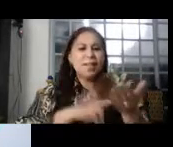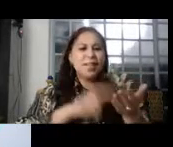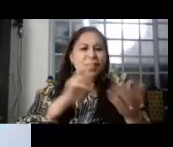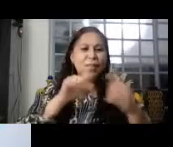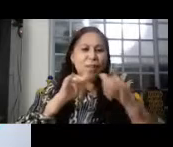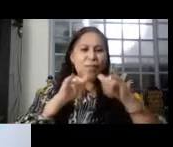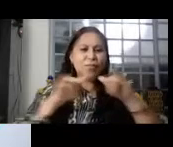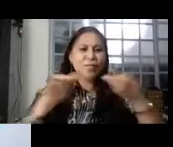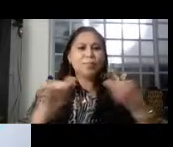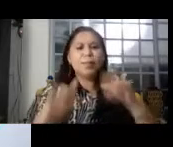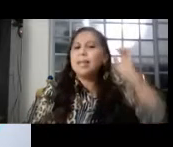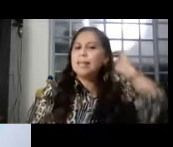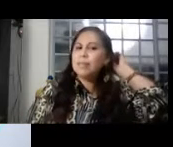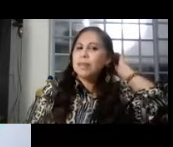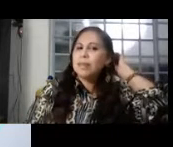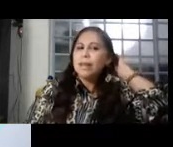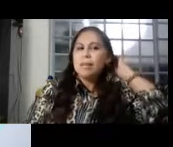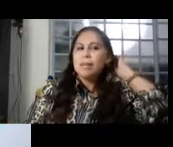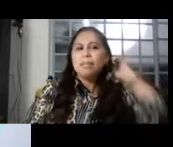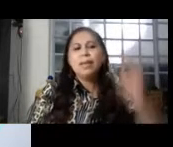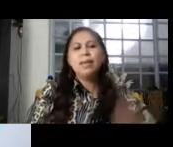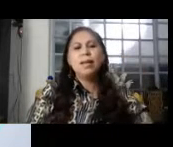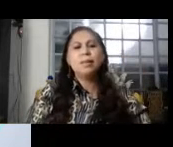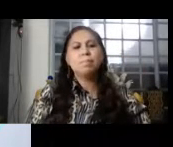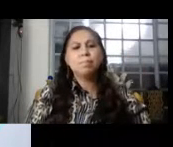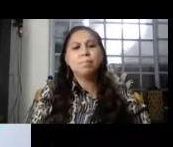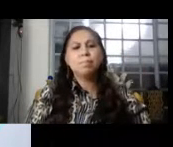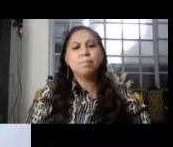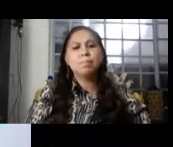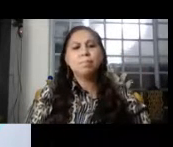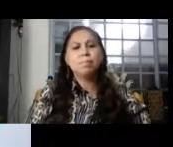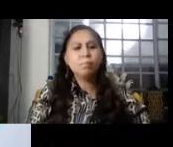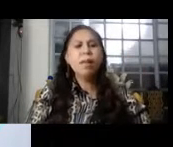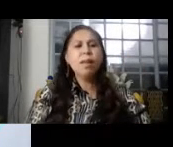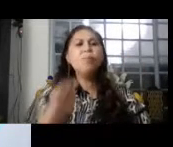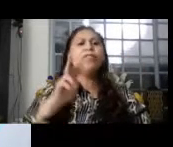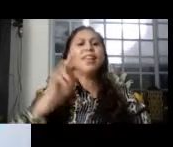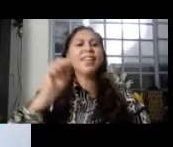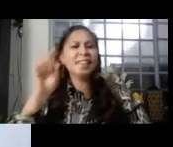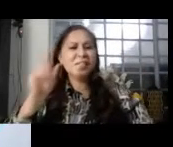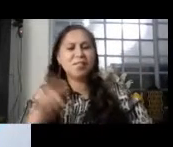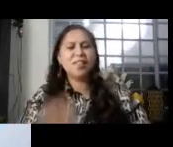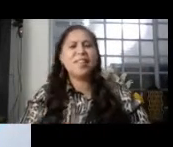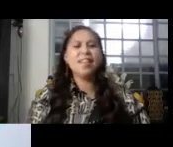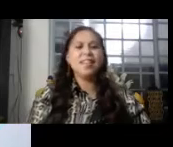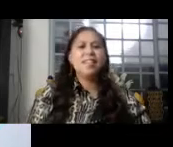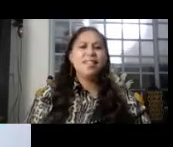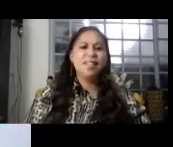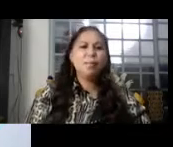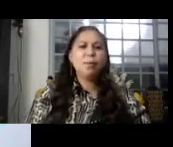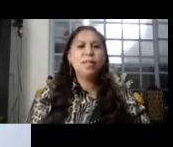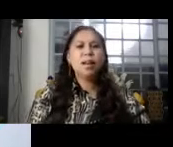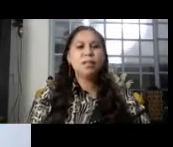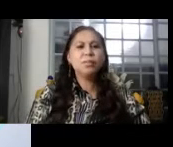de manhã, né, o aviso pela É o avatar, né? O avatar, né?